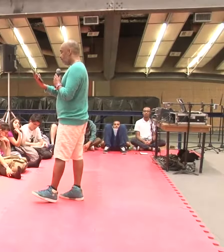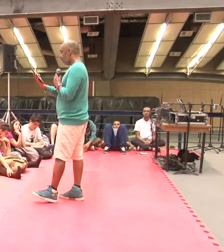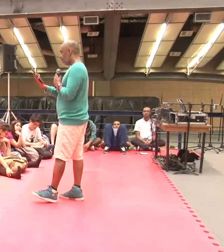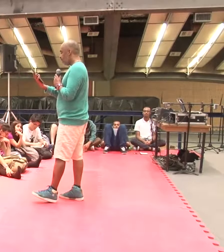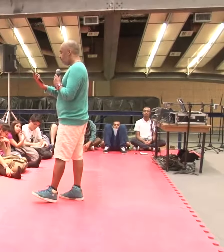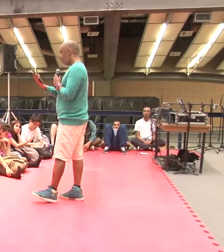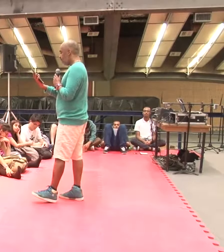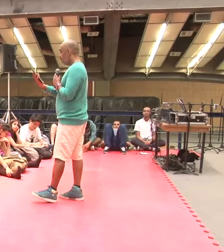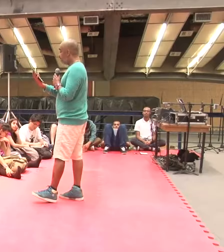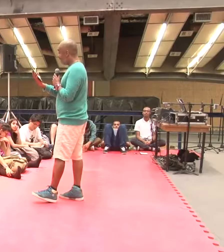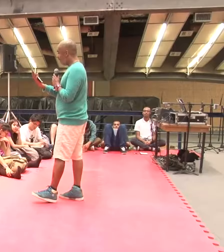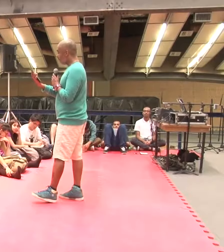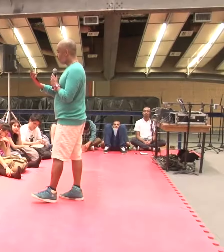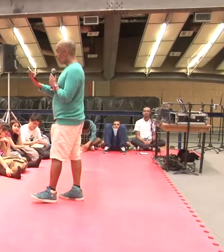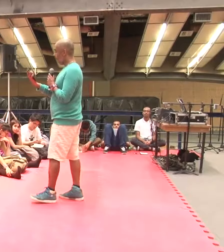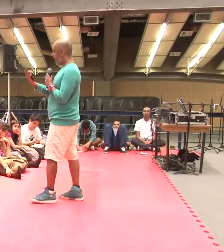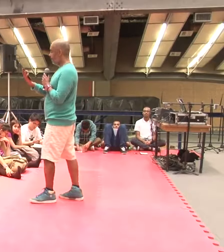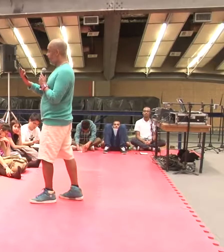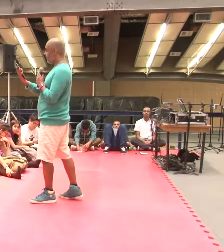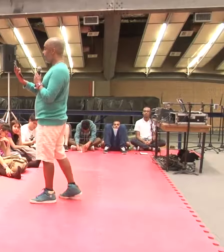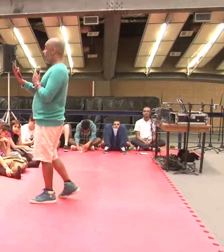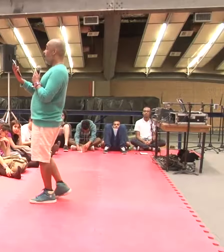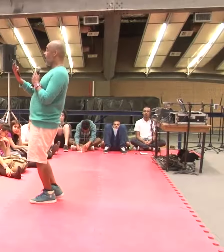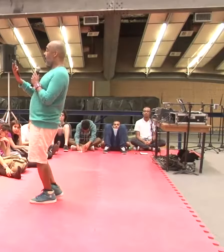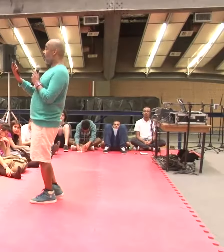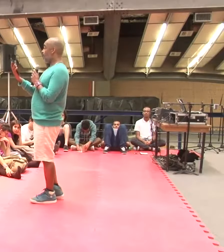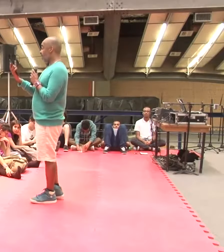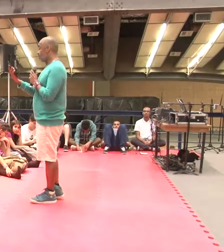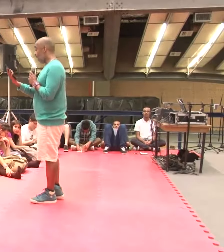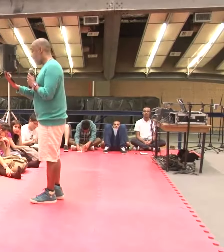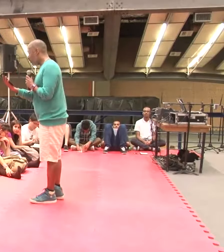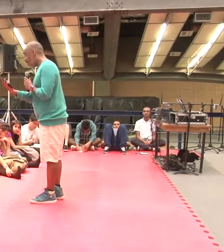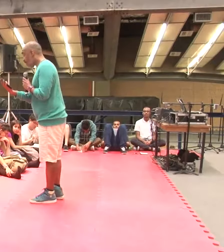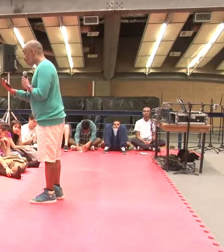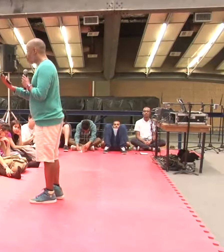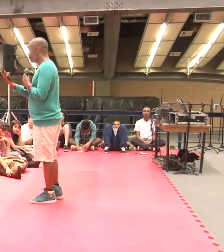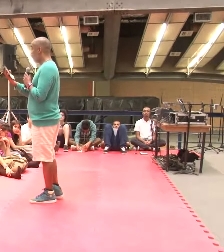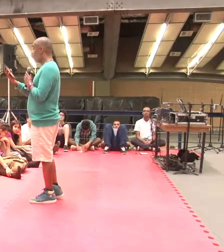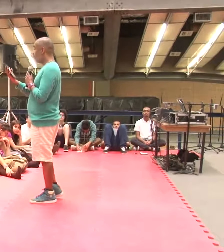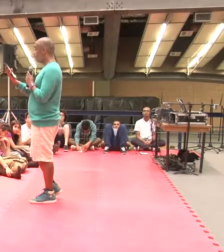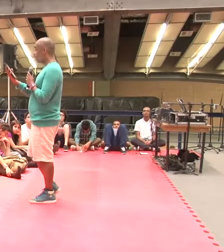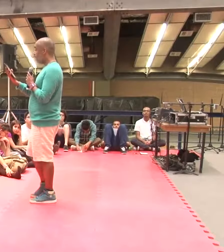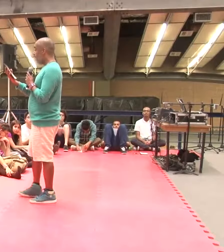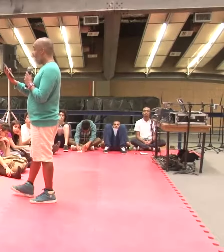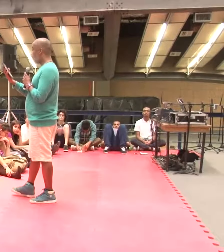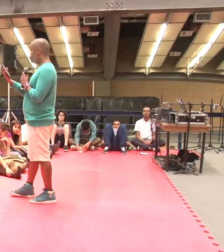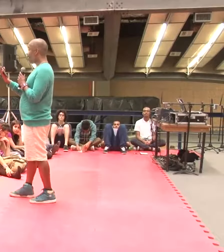continua. E o canto dos trabalhadores, ora mais claro, ora mais